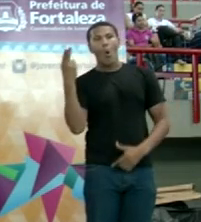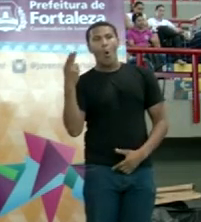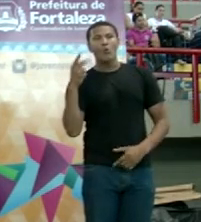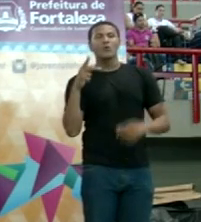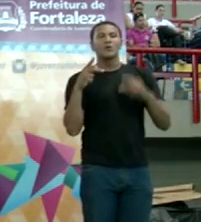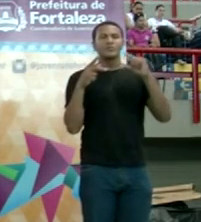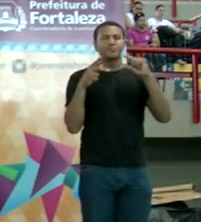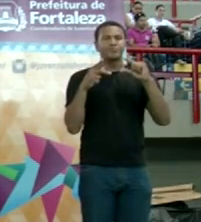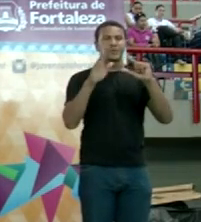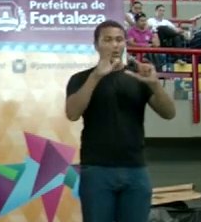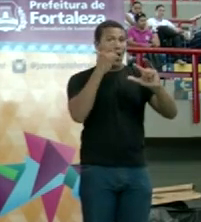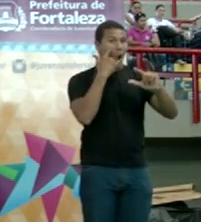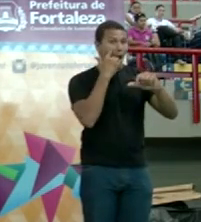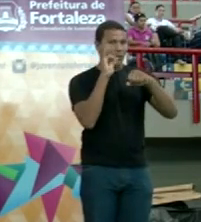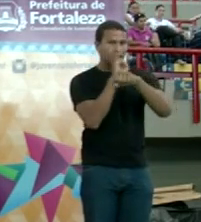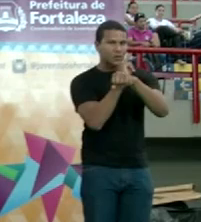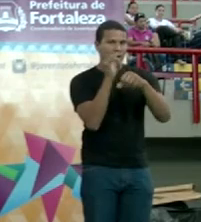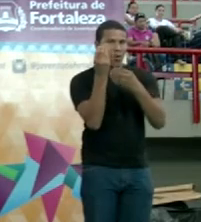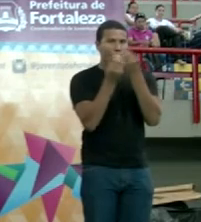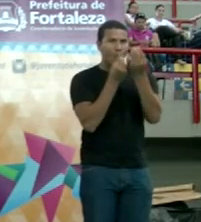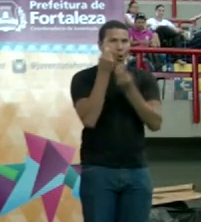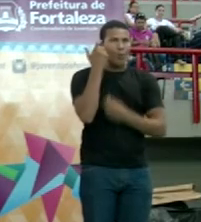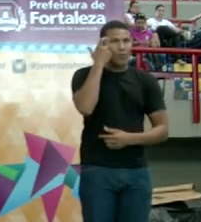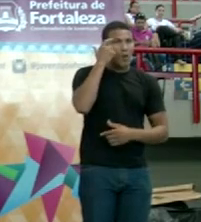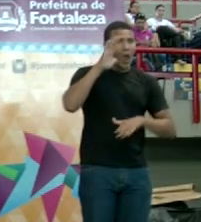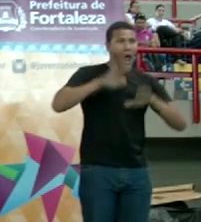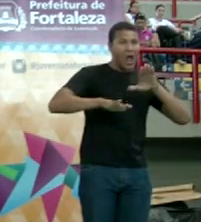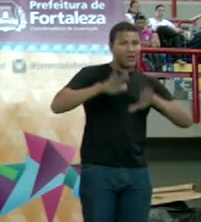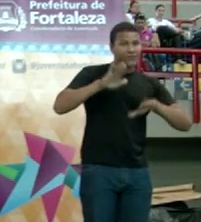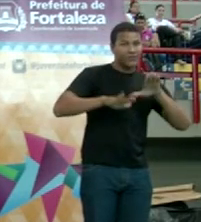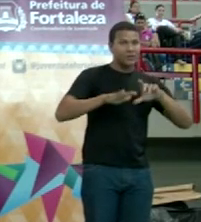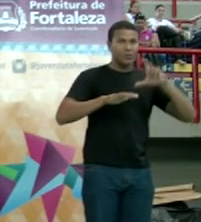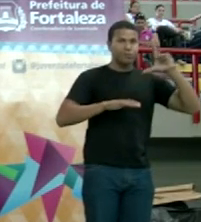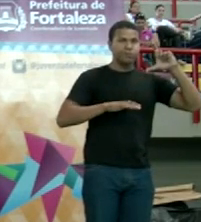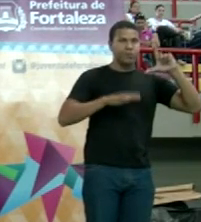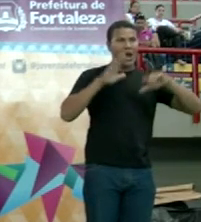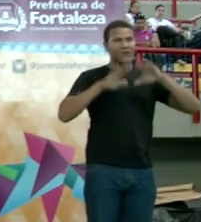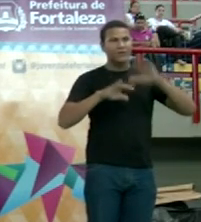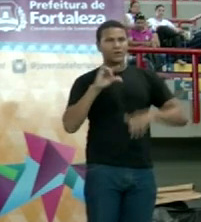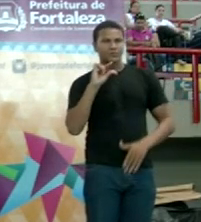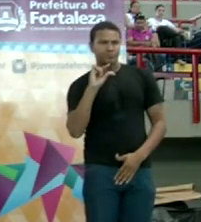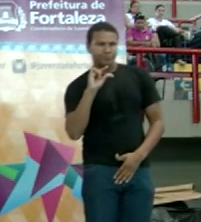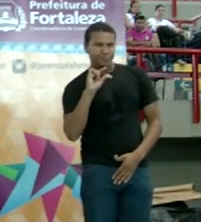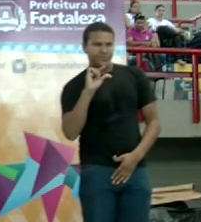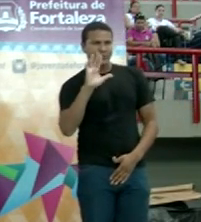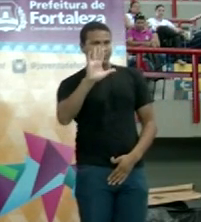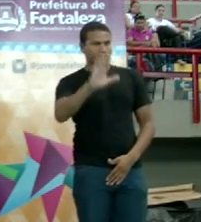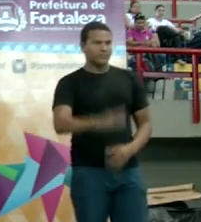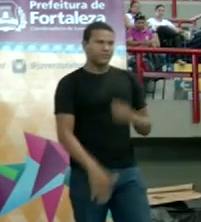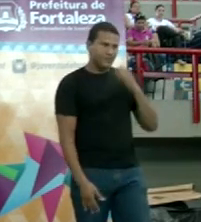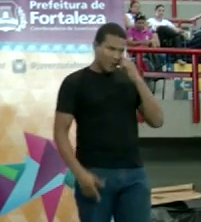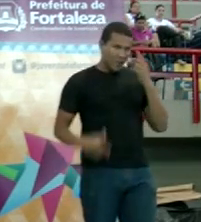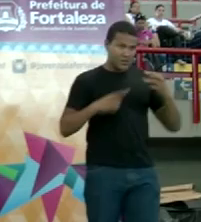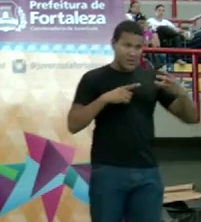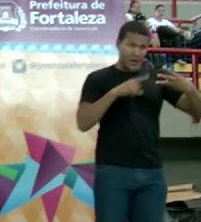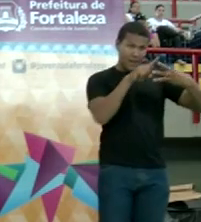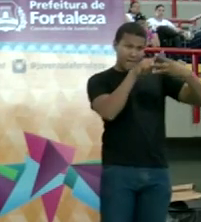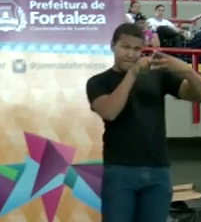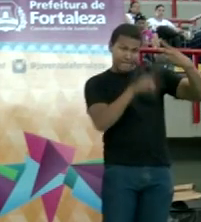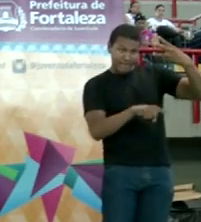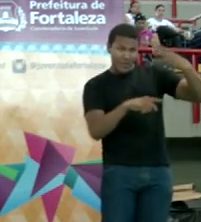minúsculo? Vamos aprender a técnica primeiro da maiúscula. São 3 situações para o P